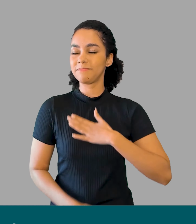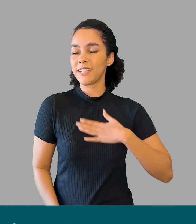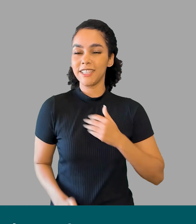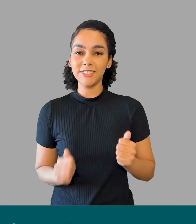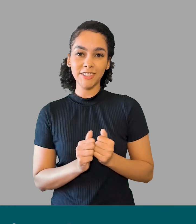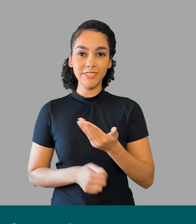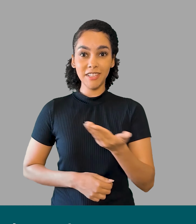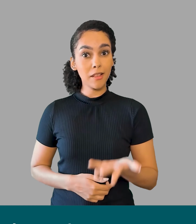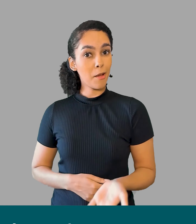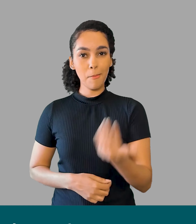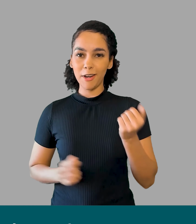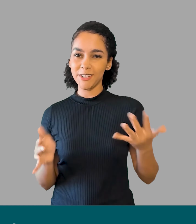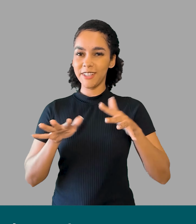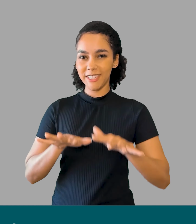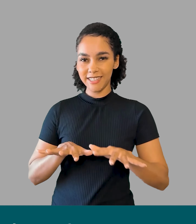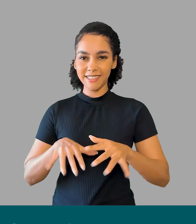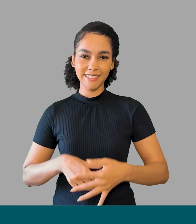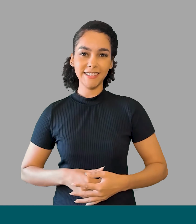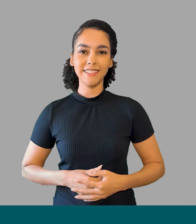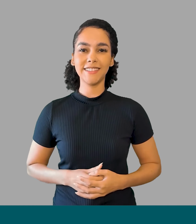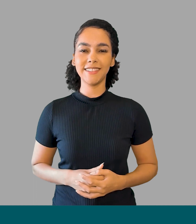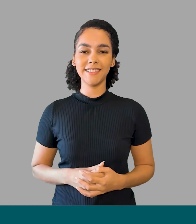ter vocês aqui com a gente? Então, bora incluir!